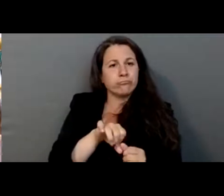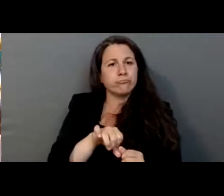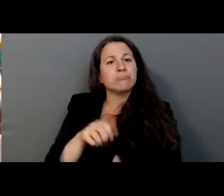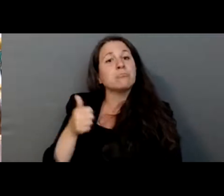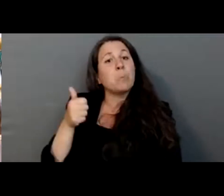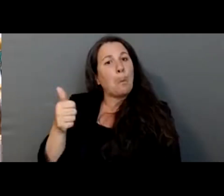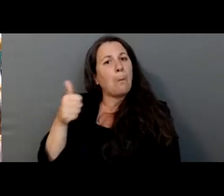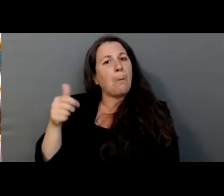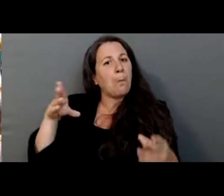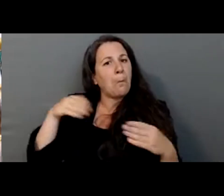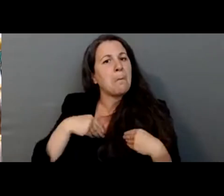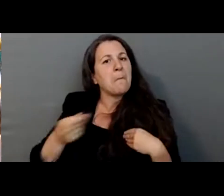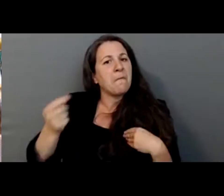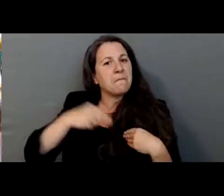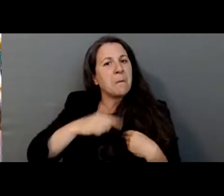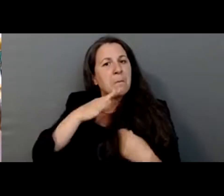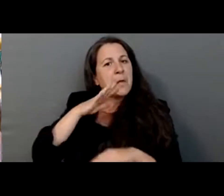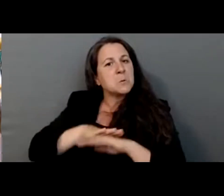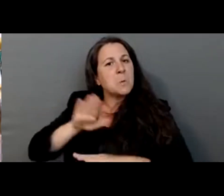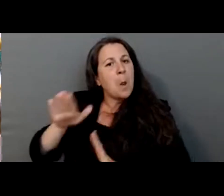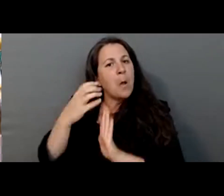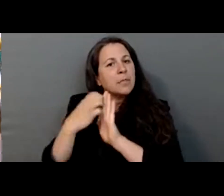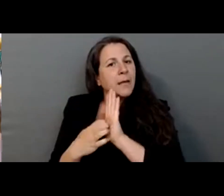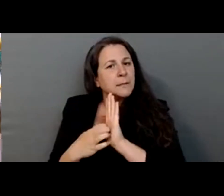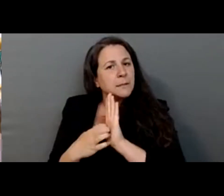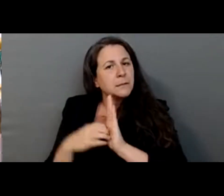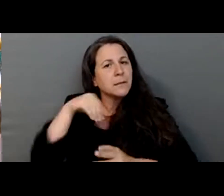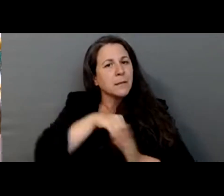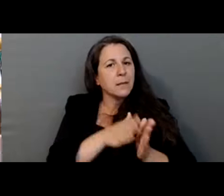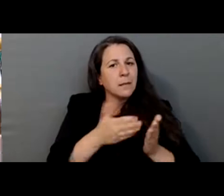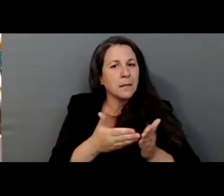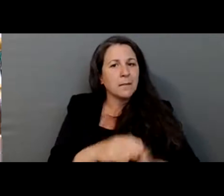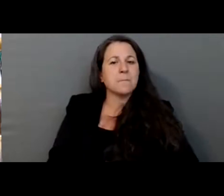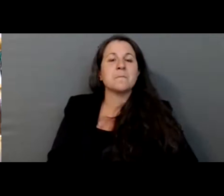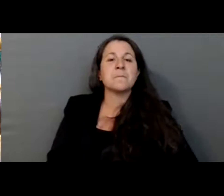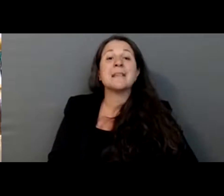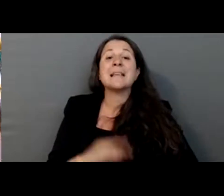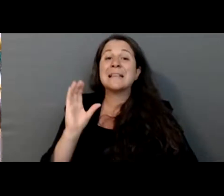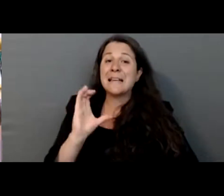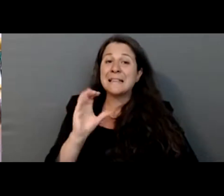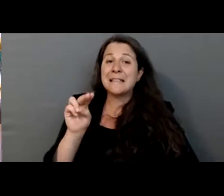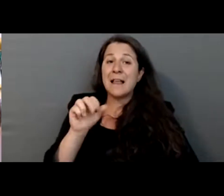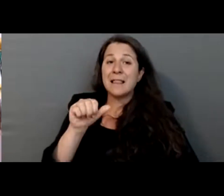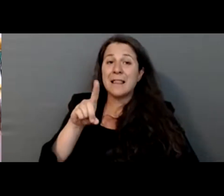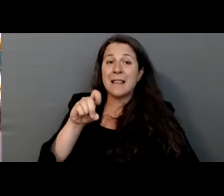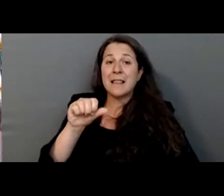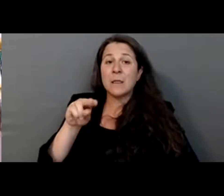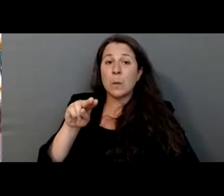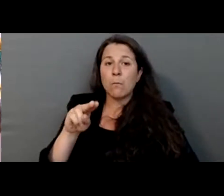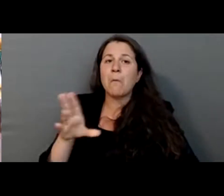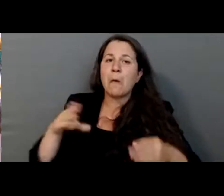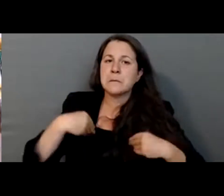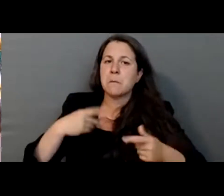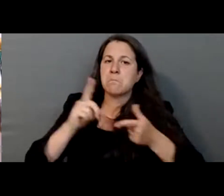de venir parler de leur texte et aussi Christiane Adeau qui a accepté de présenter le dossier spécial. Je leur